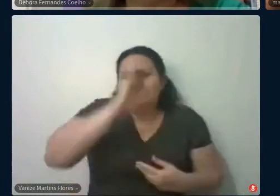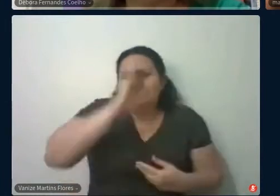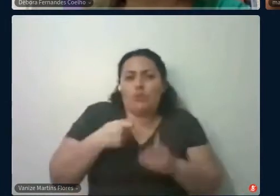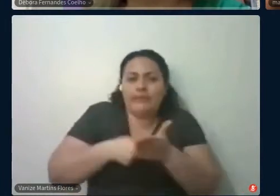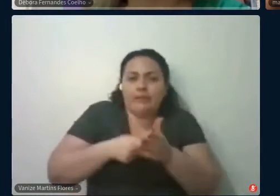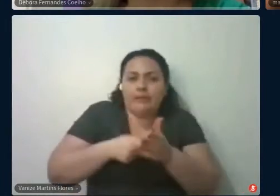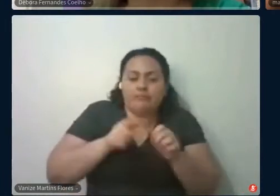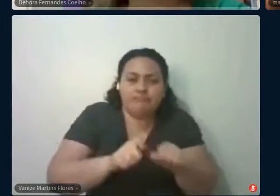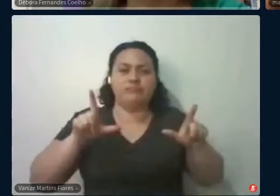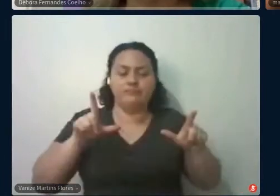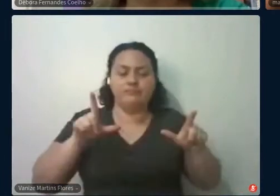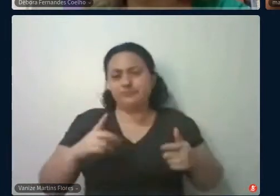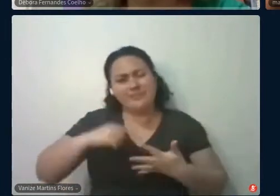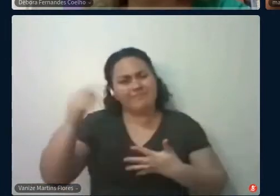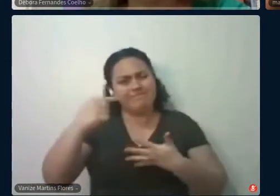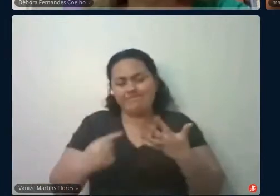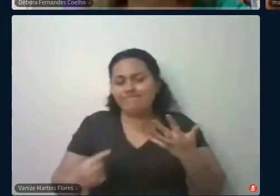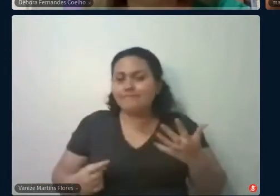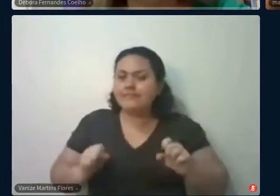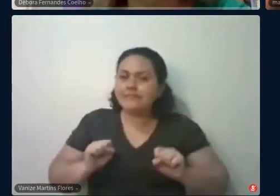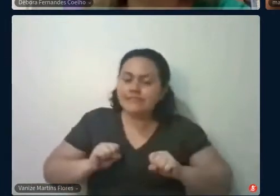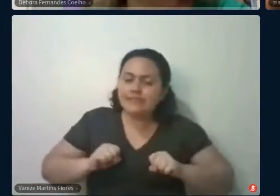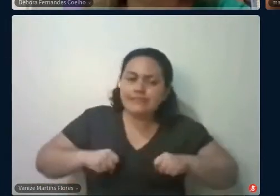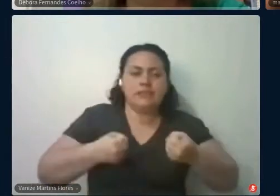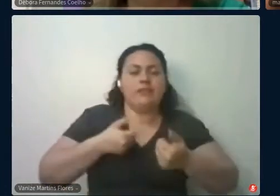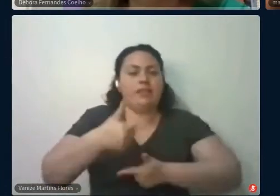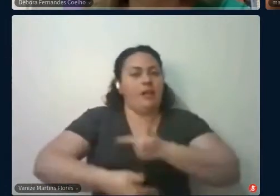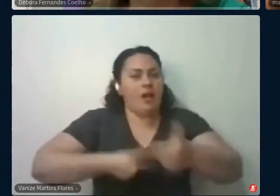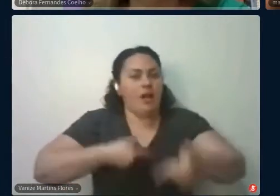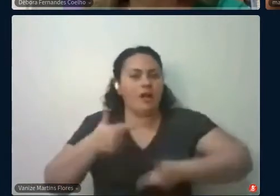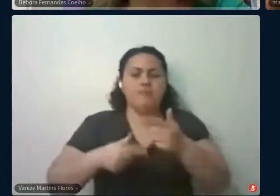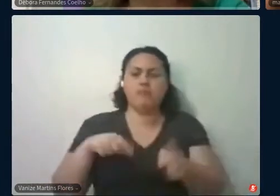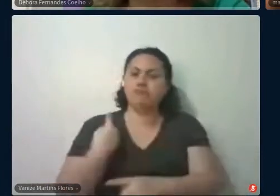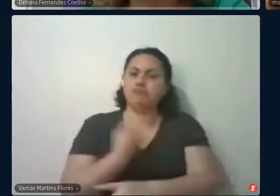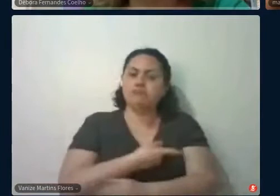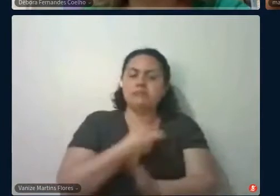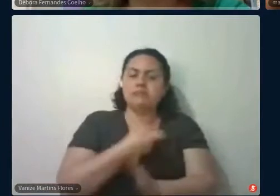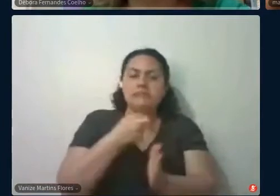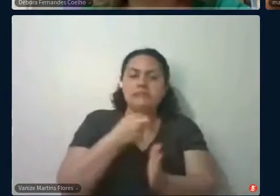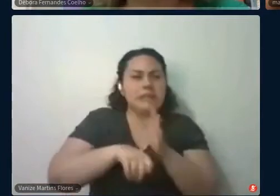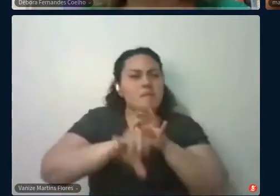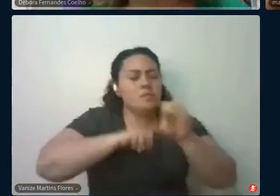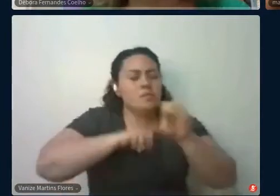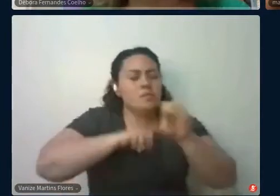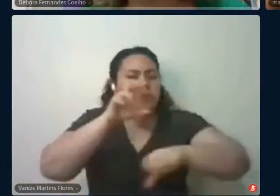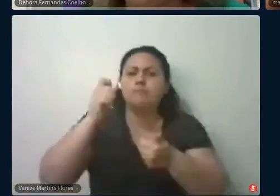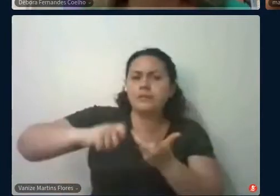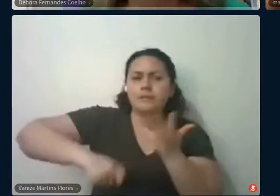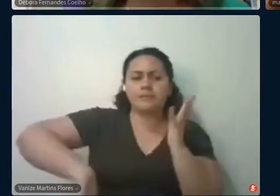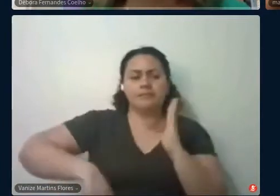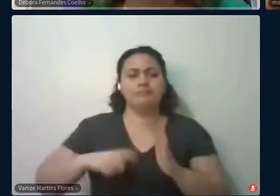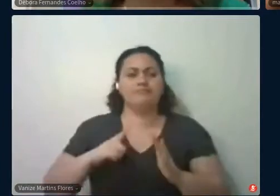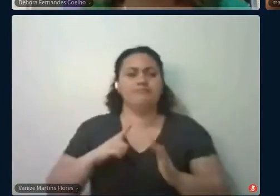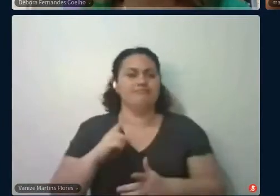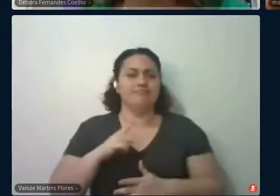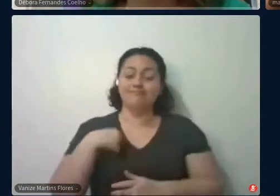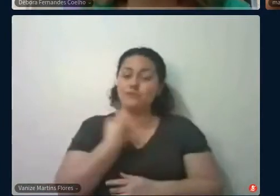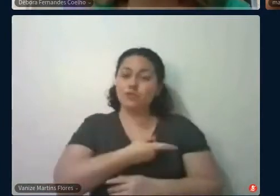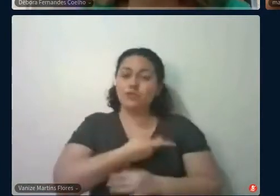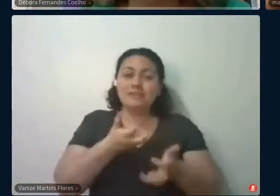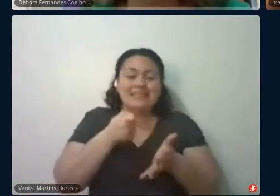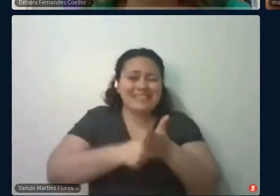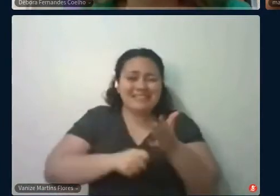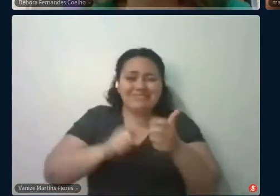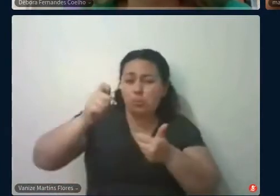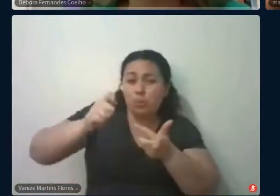fortemente trabalhado, nós estamos buscando todas as possibilidades, nós queremos esgotar e pensar nos